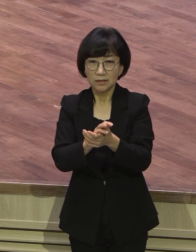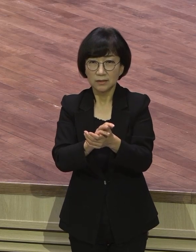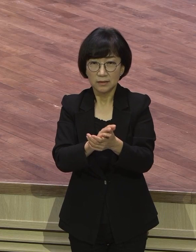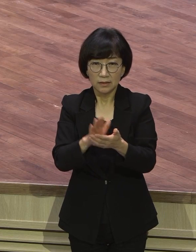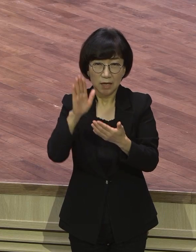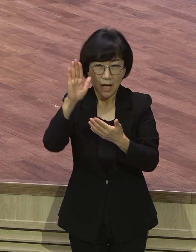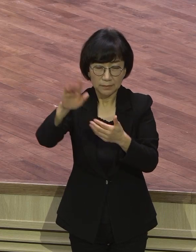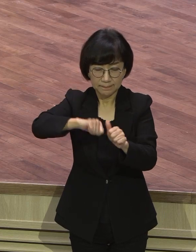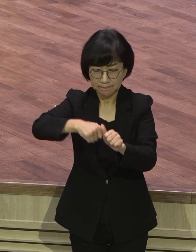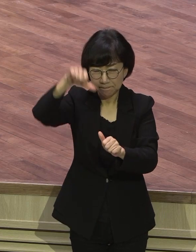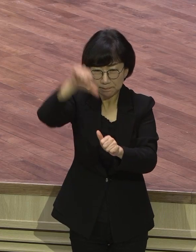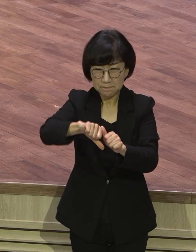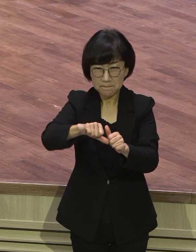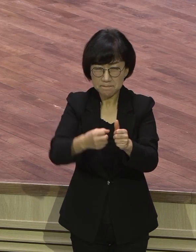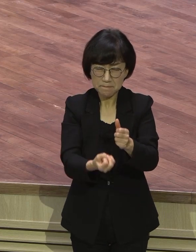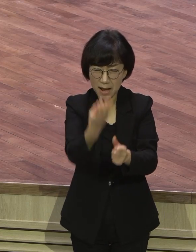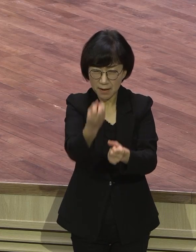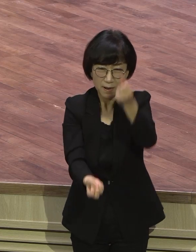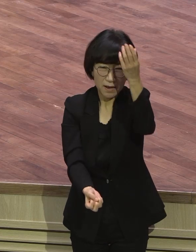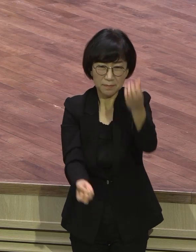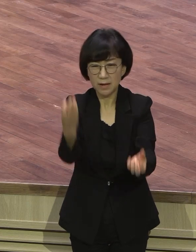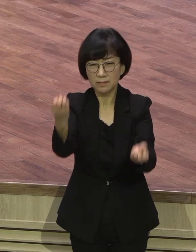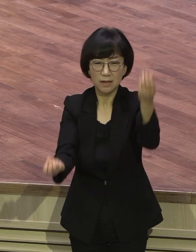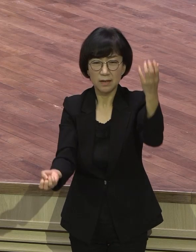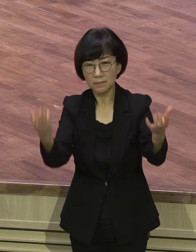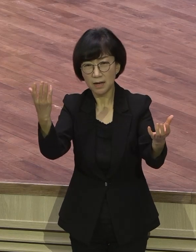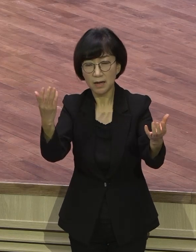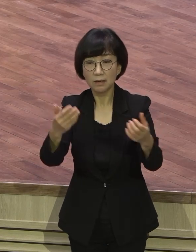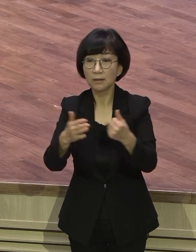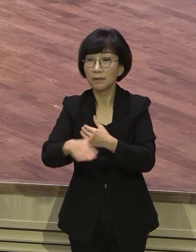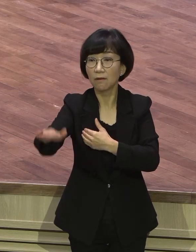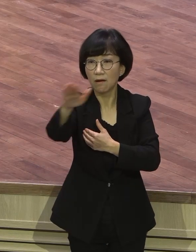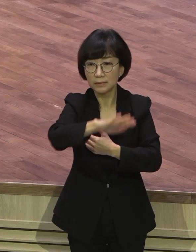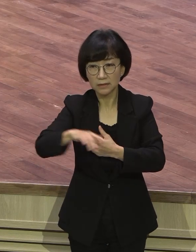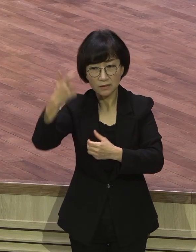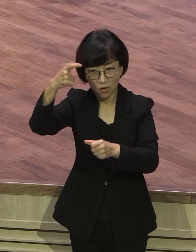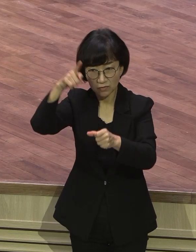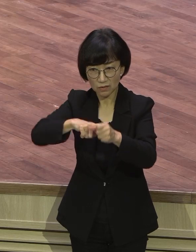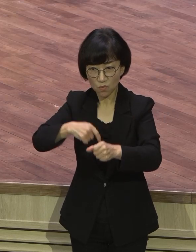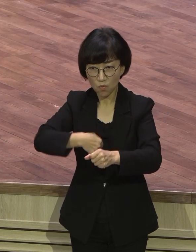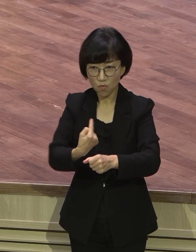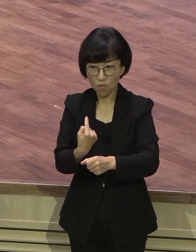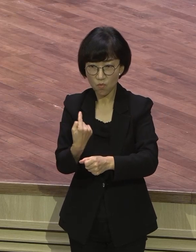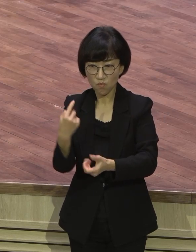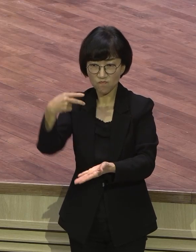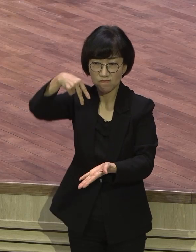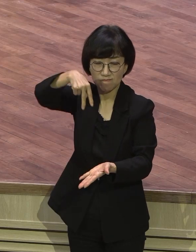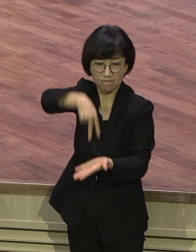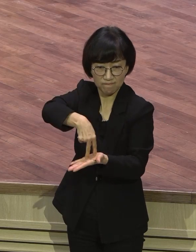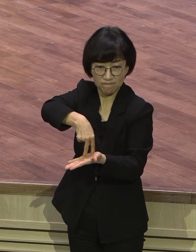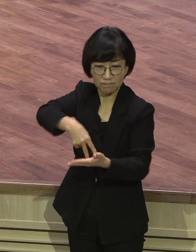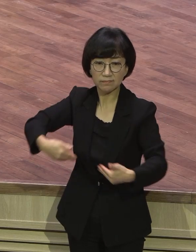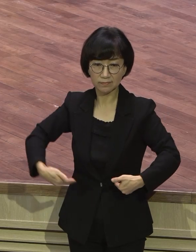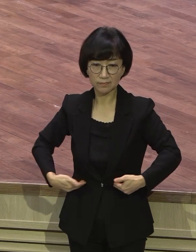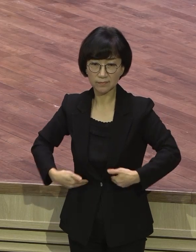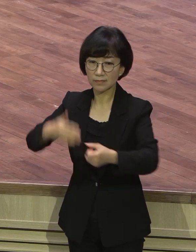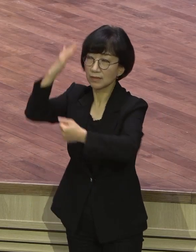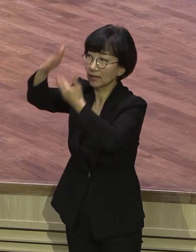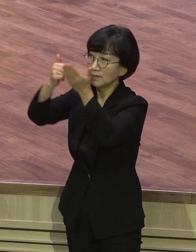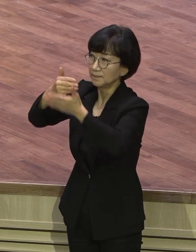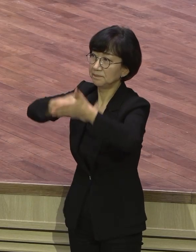계속 재앙이 일어날 것입니다. 진짜로 영적으로 홀로서 일해야 돼요. 하나님 앞에 홀로서 일을 해야 됩니다. 내가